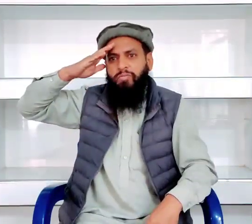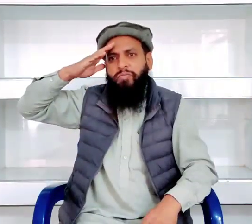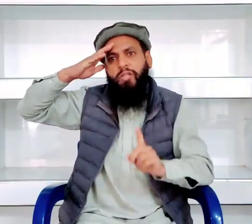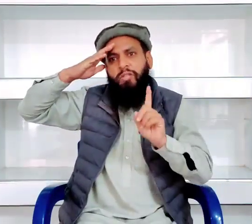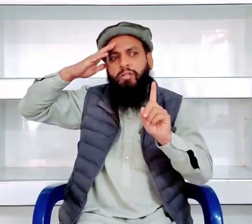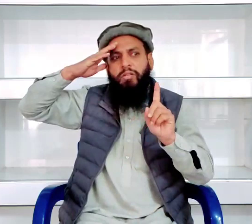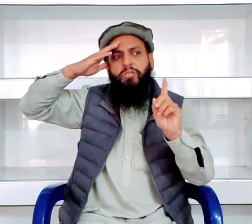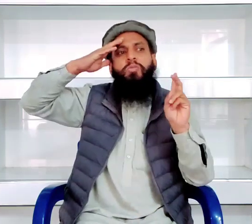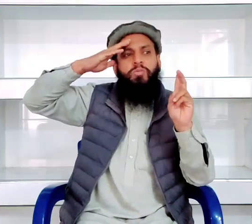حضرات